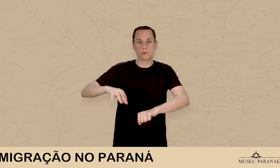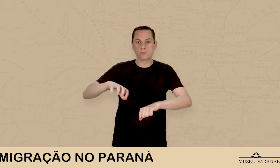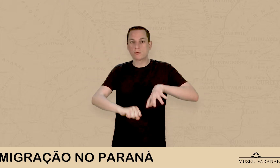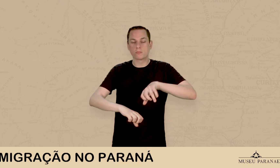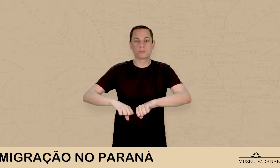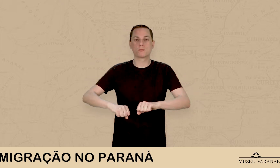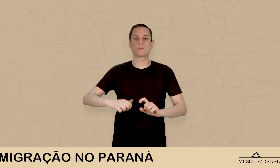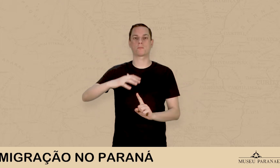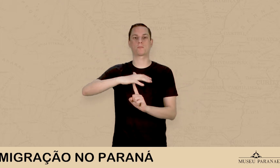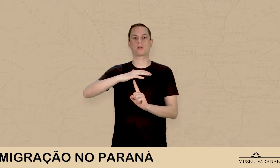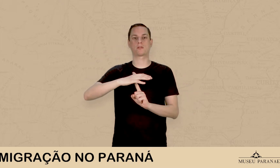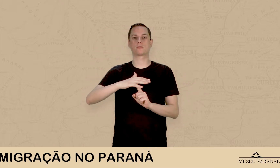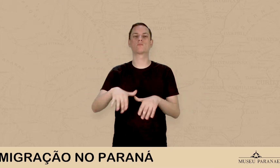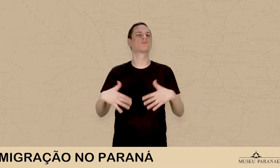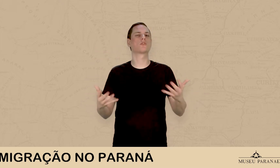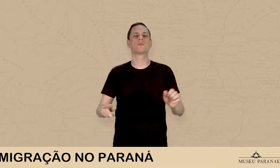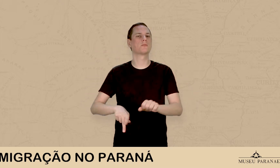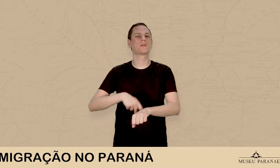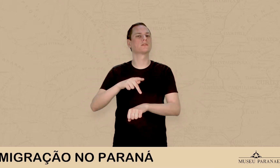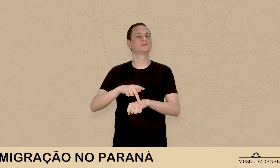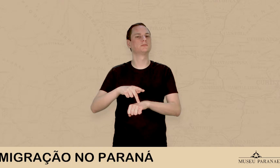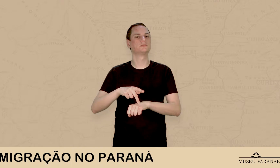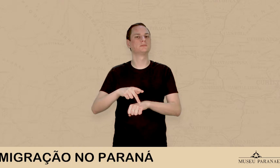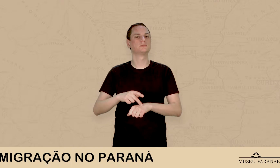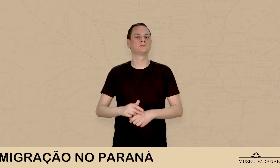grupos étnicos que migraram para o estado do Paraná foram